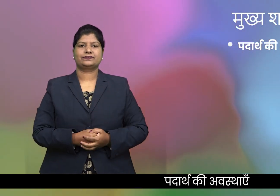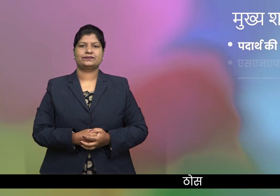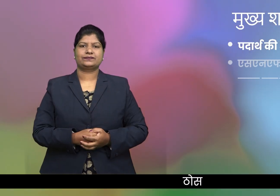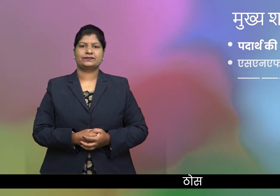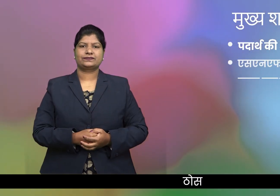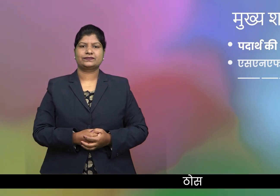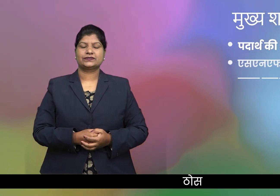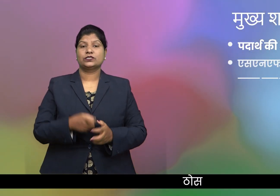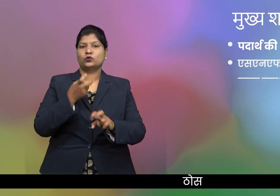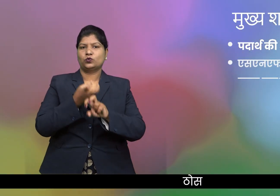ठोस,